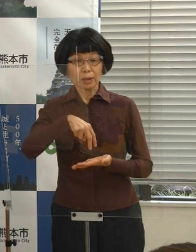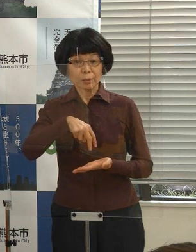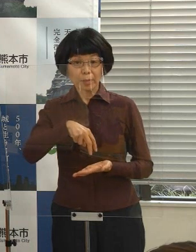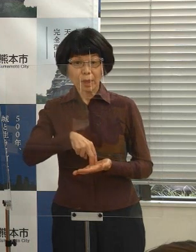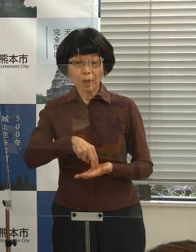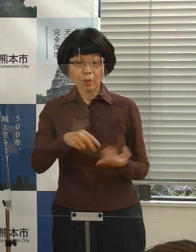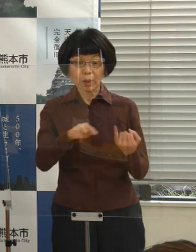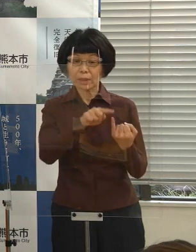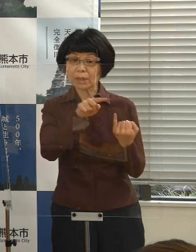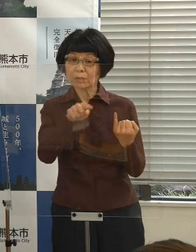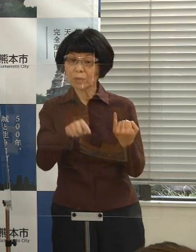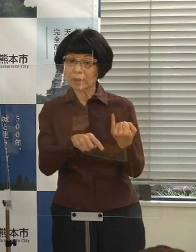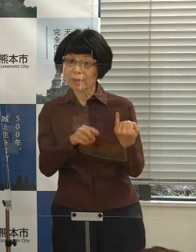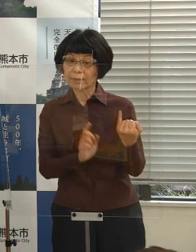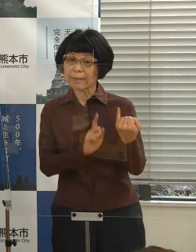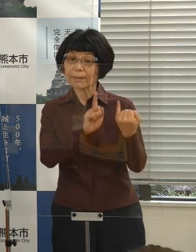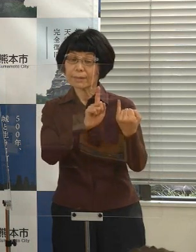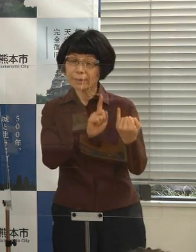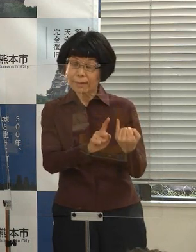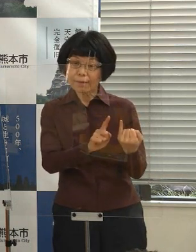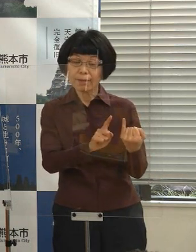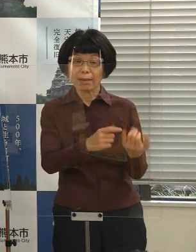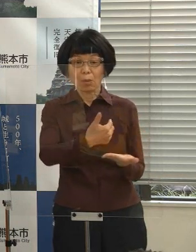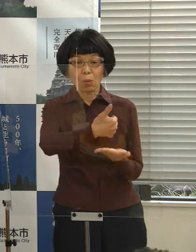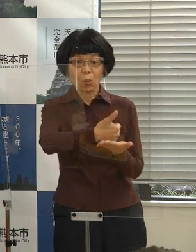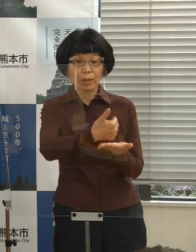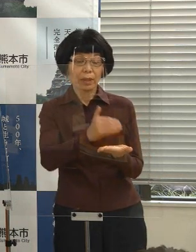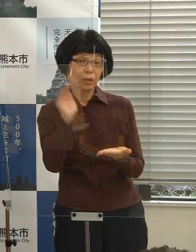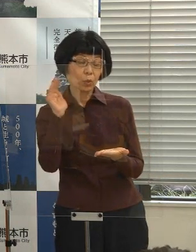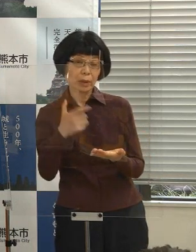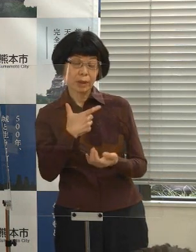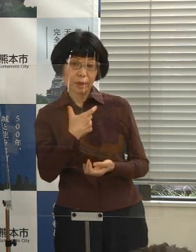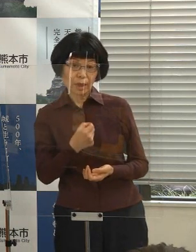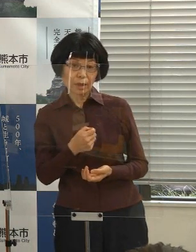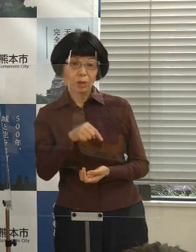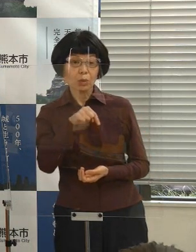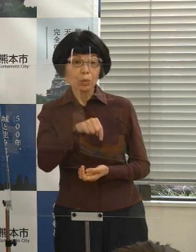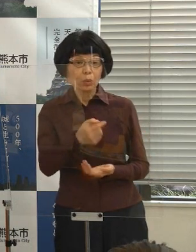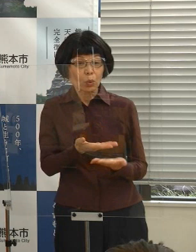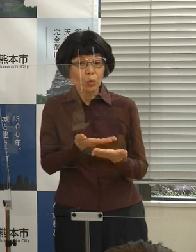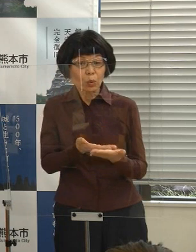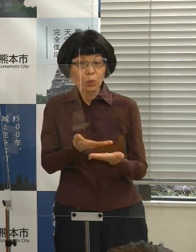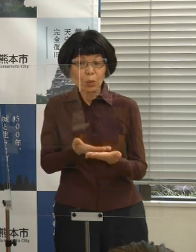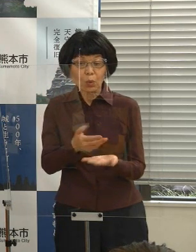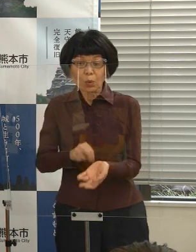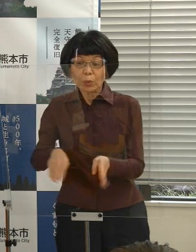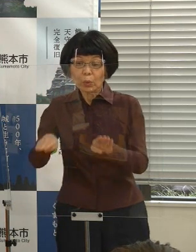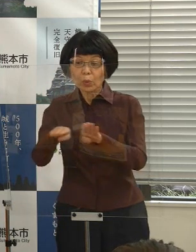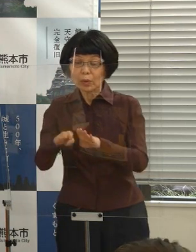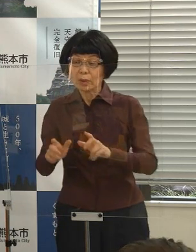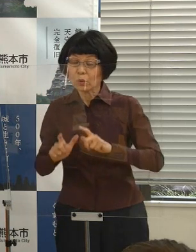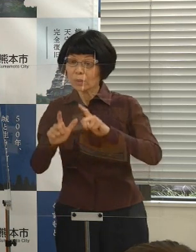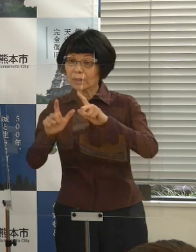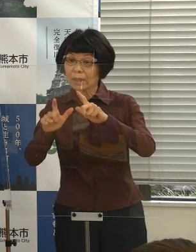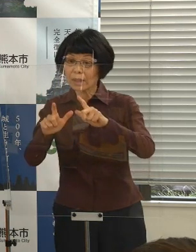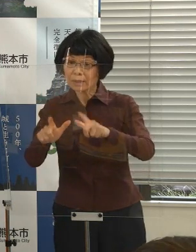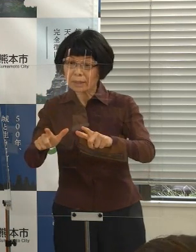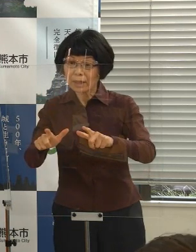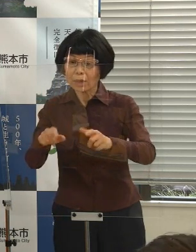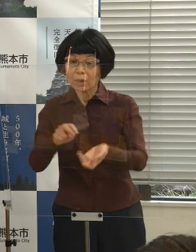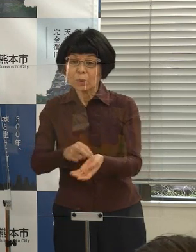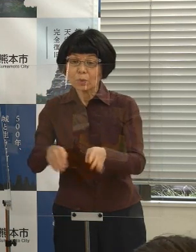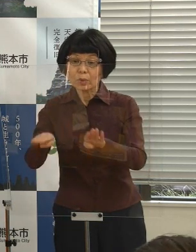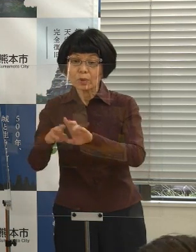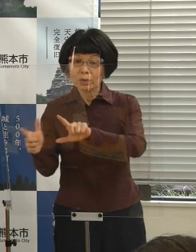いたいということだと思いますけれども、その要望を病院の方でお伝えして、うん、今は返事を待っている状態なの